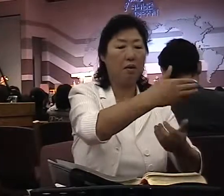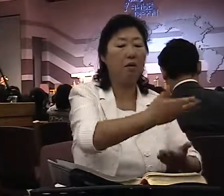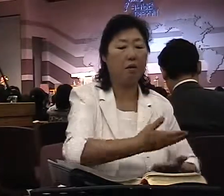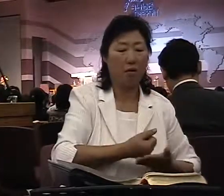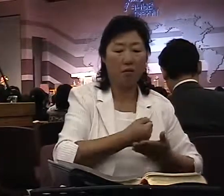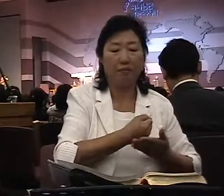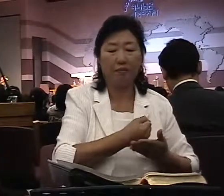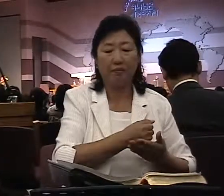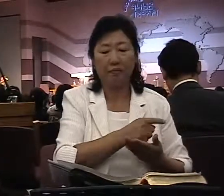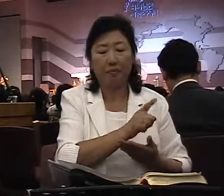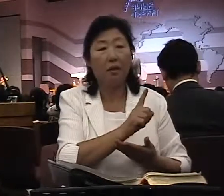그렇다면은